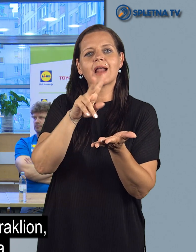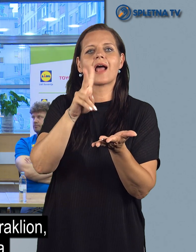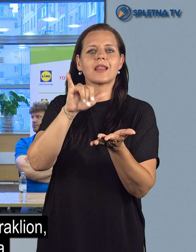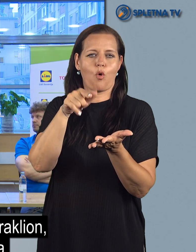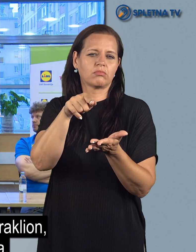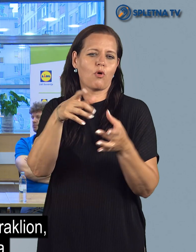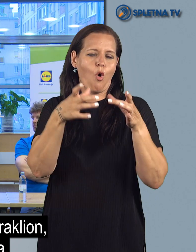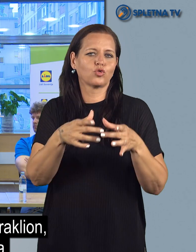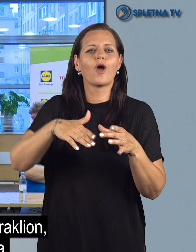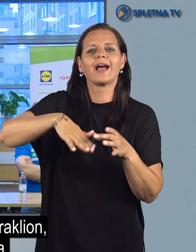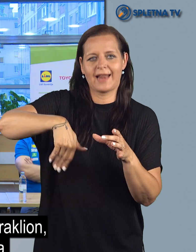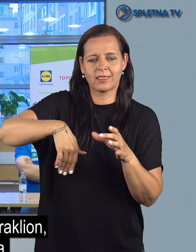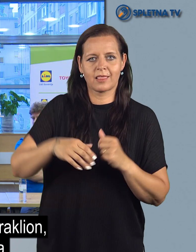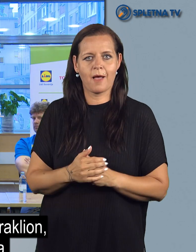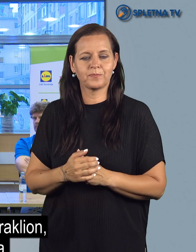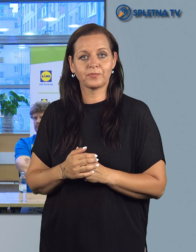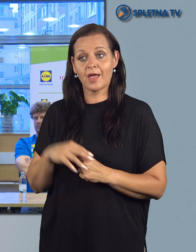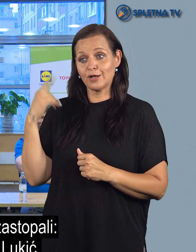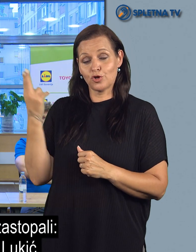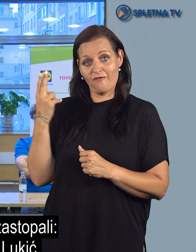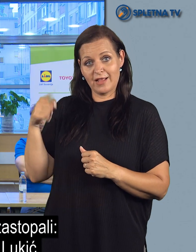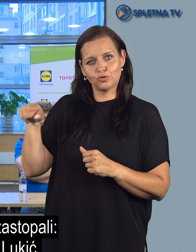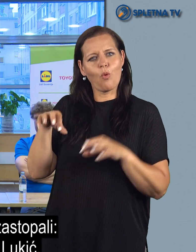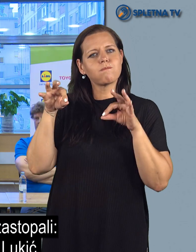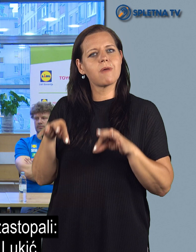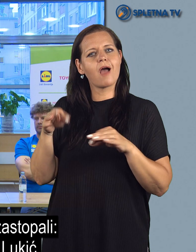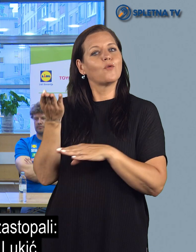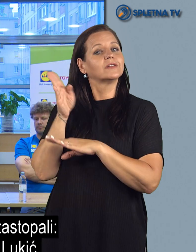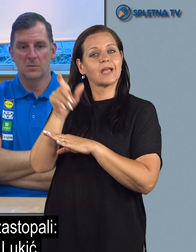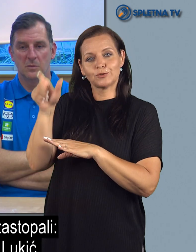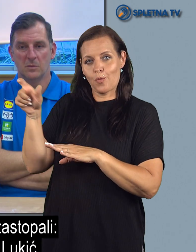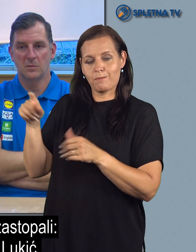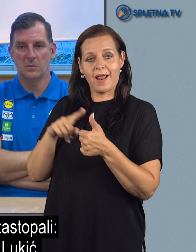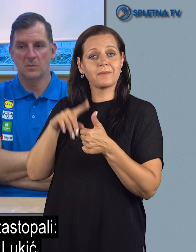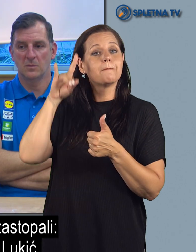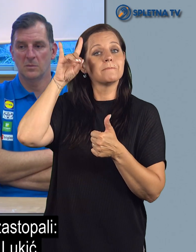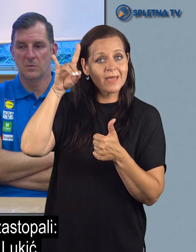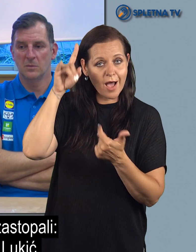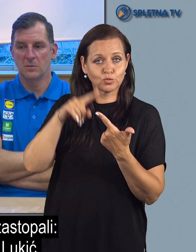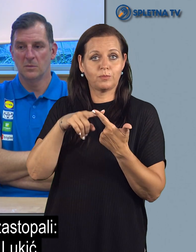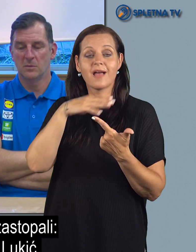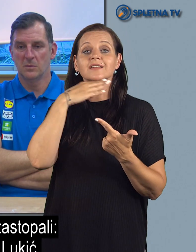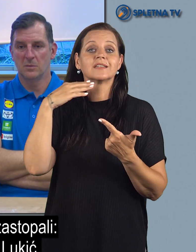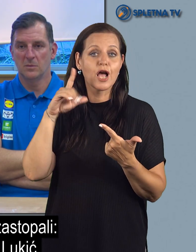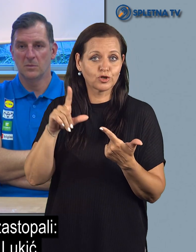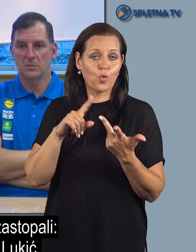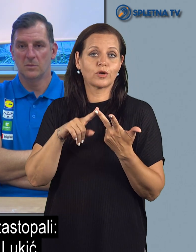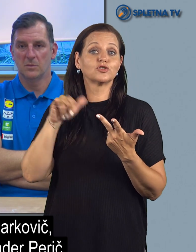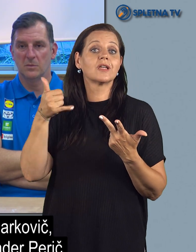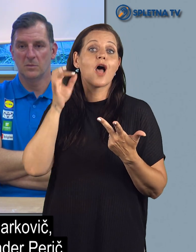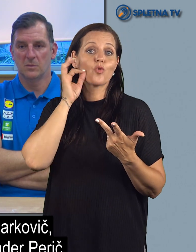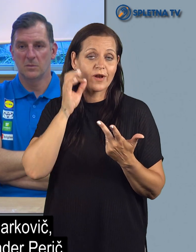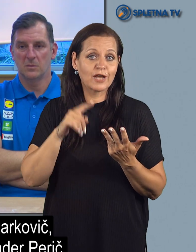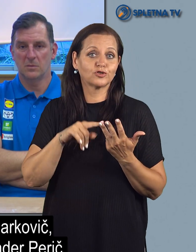mestu Heraklion na otoku Kreta. Slovensko barvo so zastopali Miha Zupan, Saša Lukić,